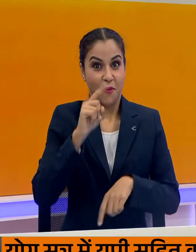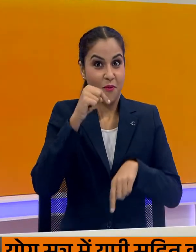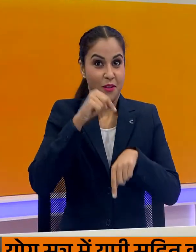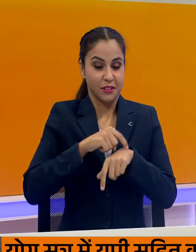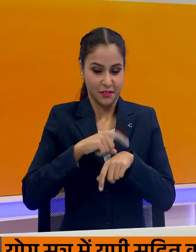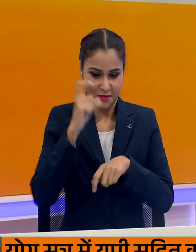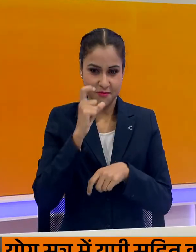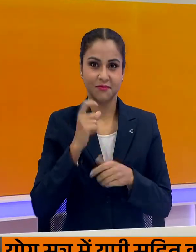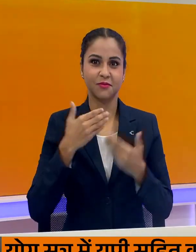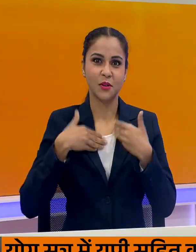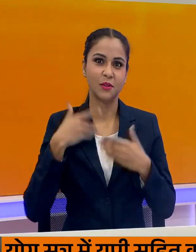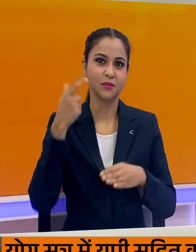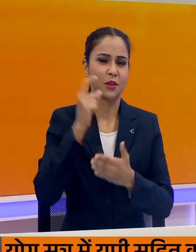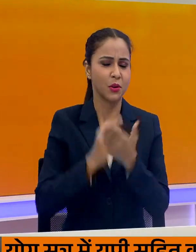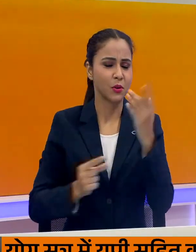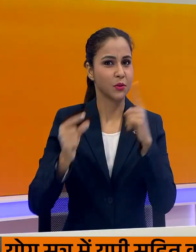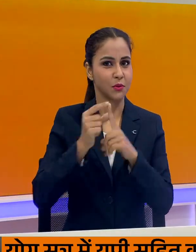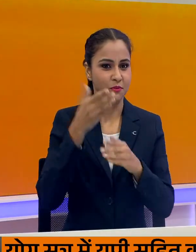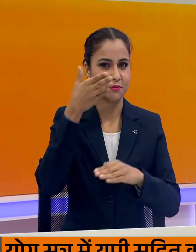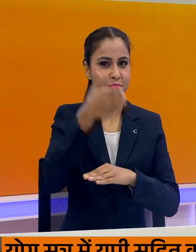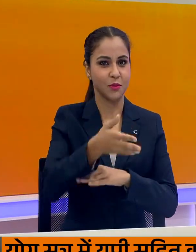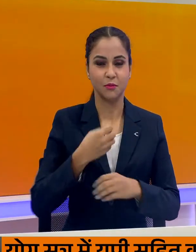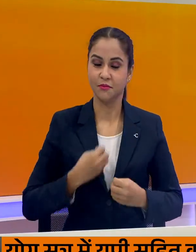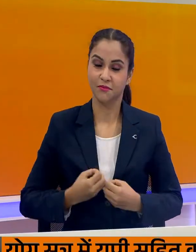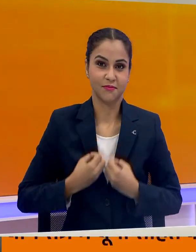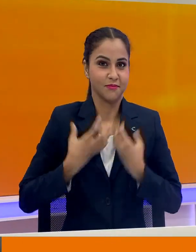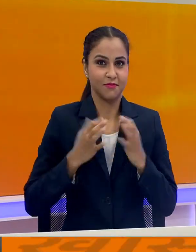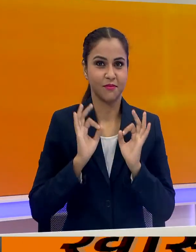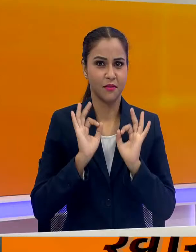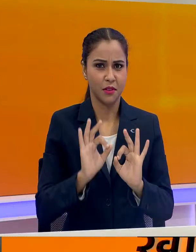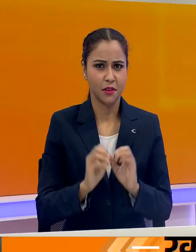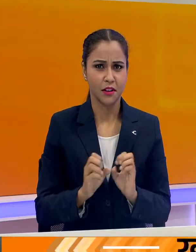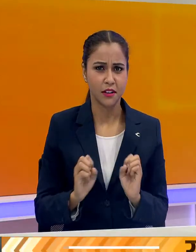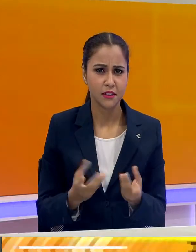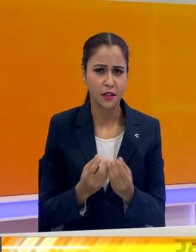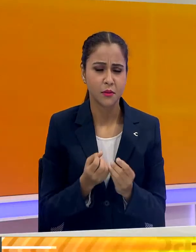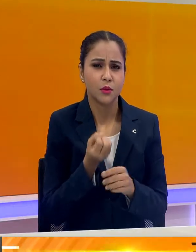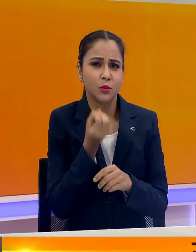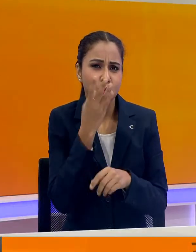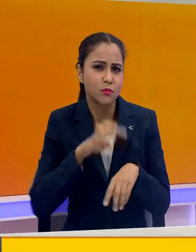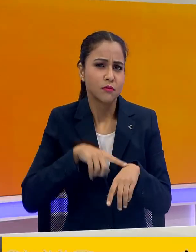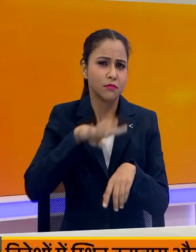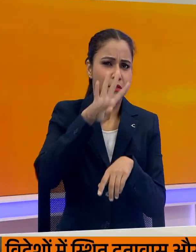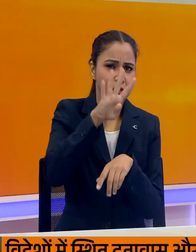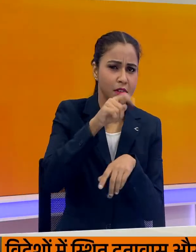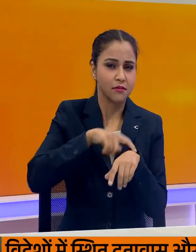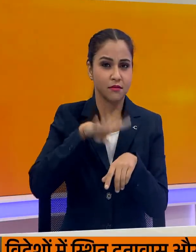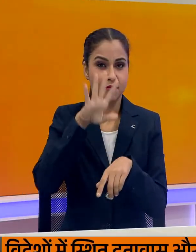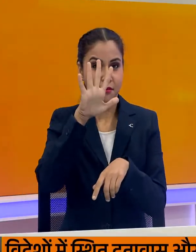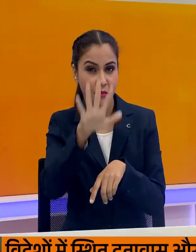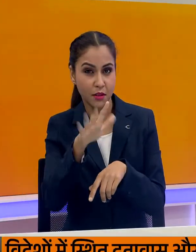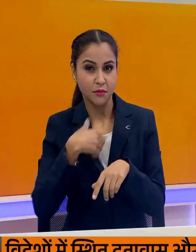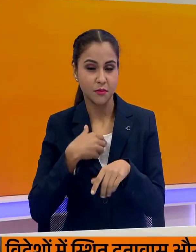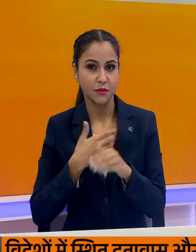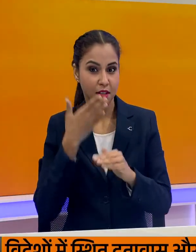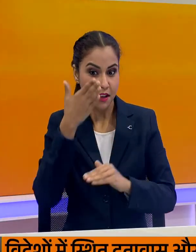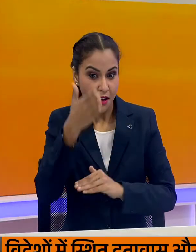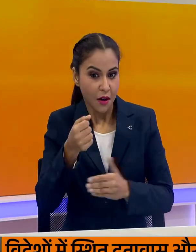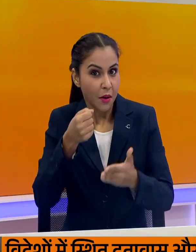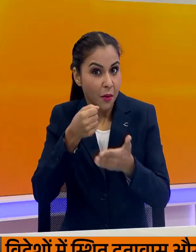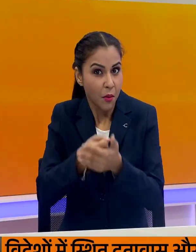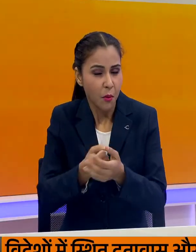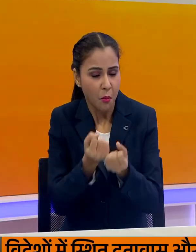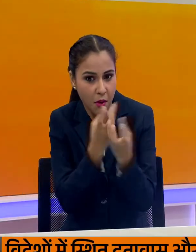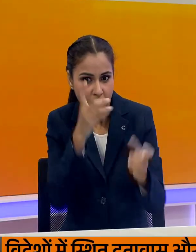कॉलेज यूनिवर्सिटी आकर बहुत ज़्यादा रिफ्रेशिंग लग रहा है। स्टार्टिंग में सुबह 5 बजे 4 बजे आए हम रास्ते में, और यहाँ पर इतने सारे